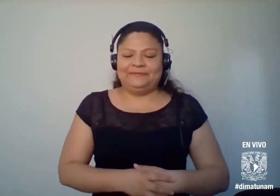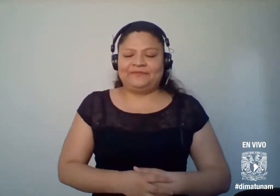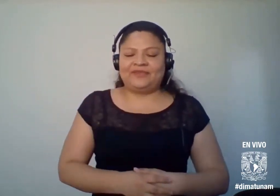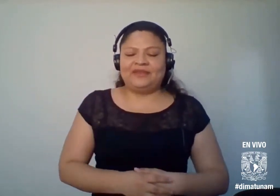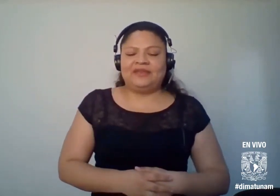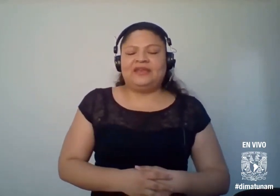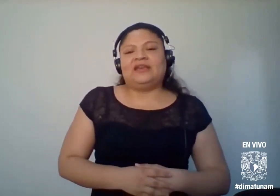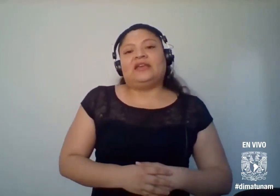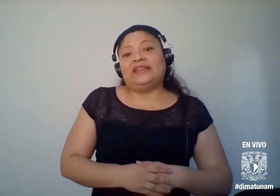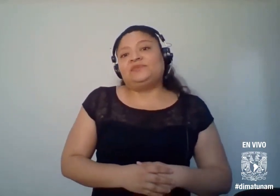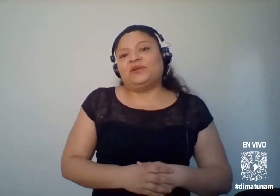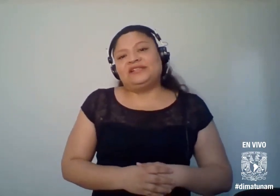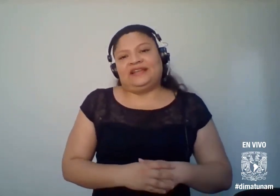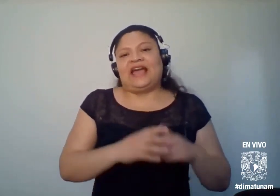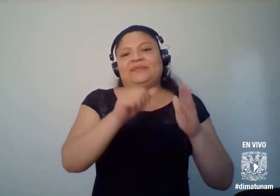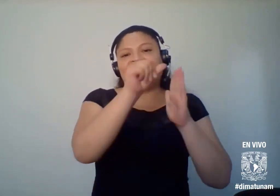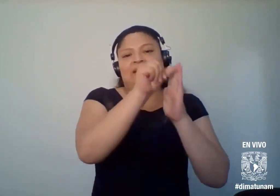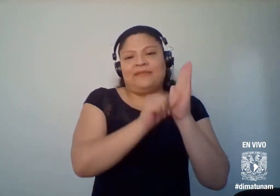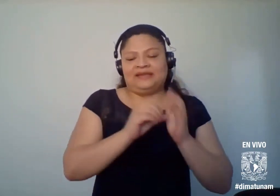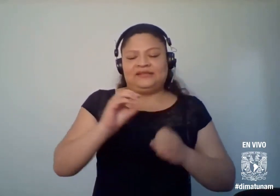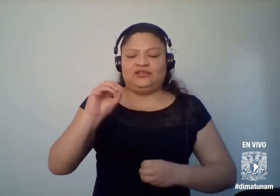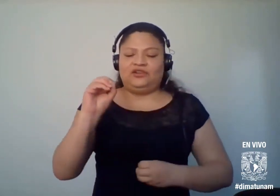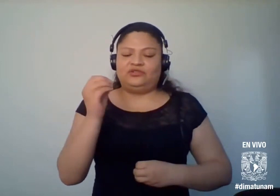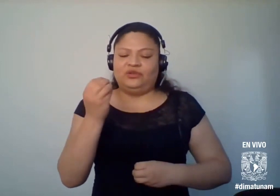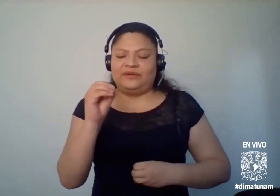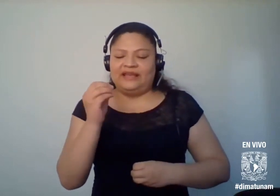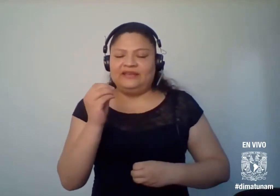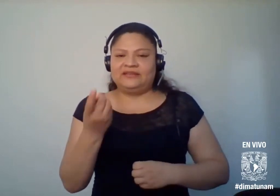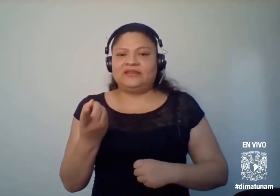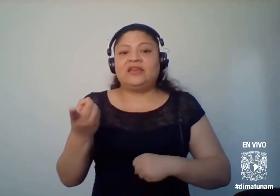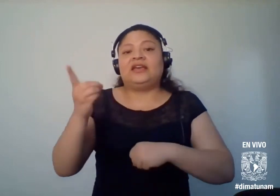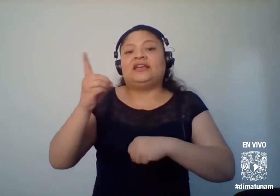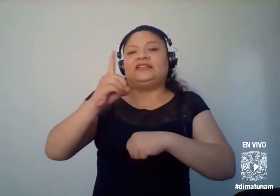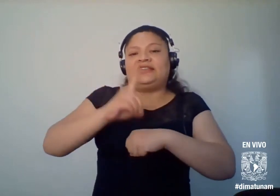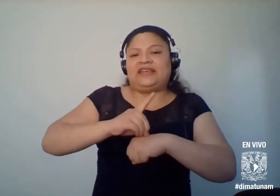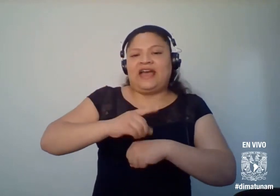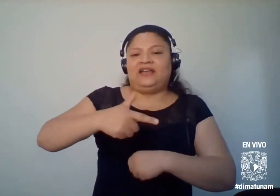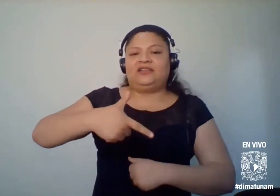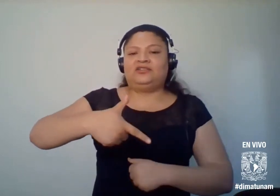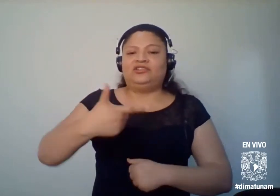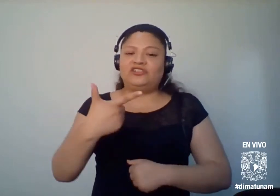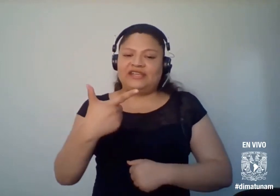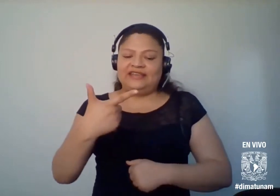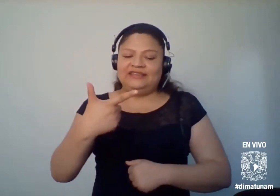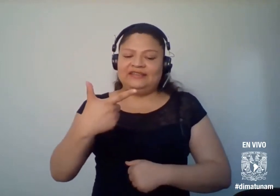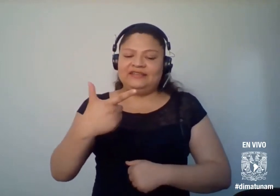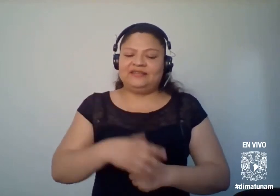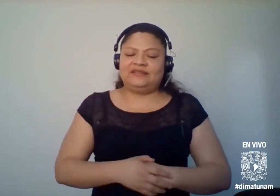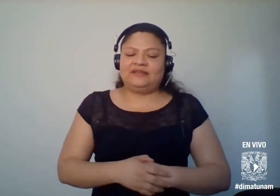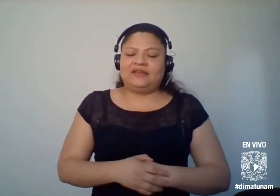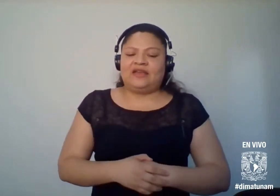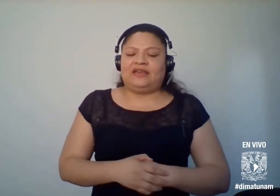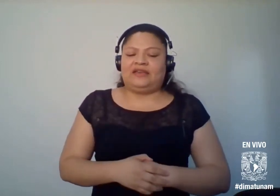1492. Y después diría el mes. Mes de octubre, día 12,